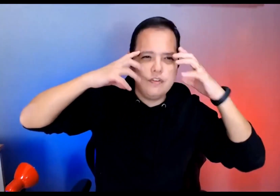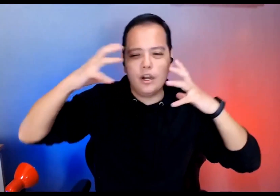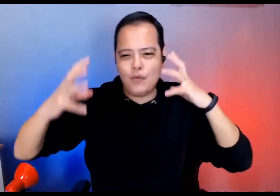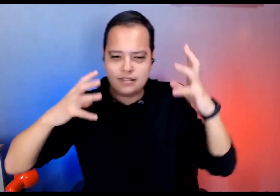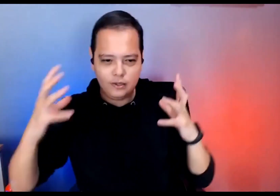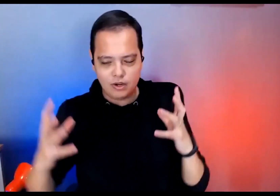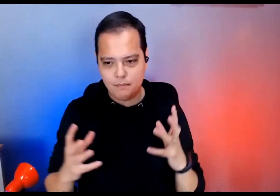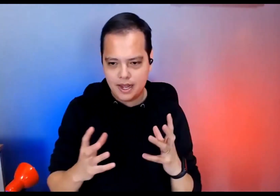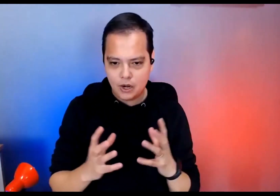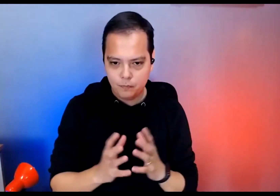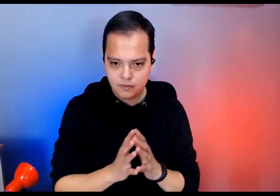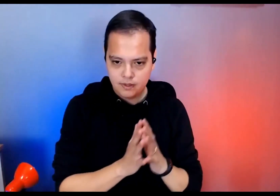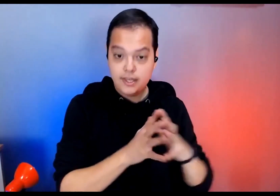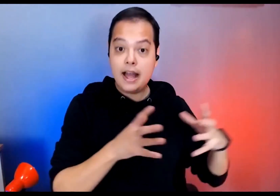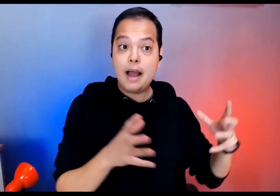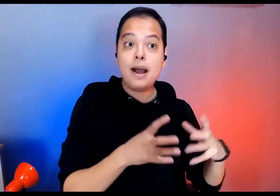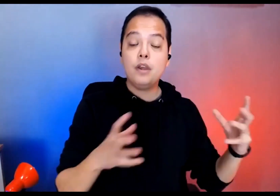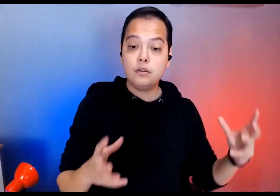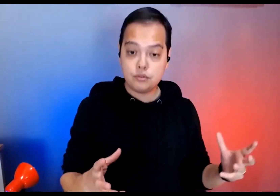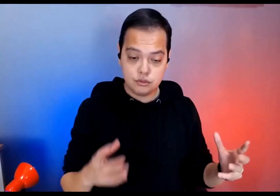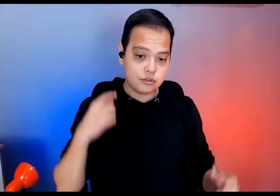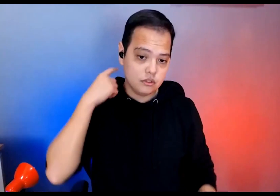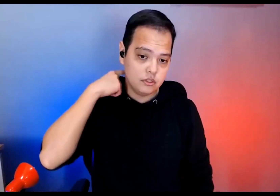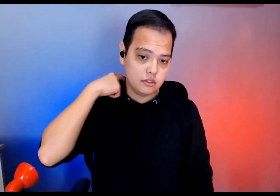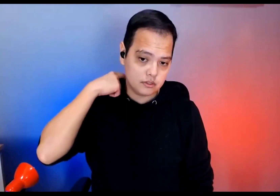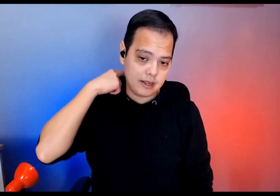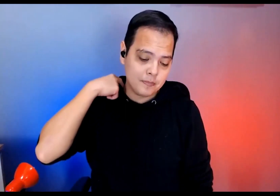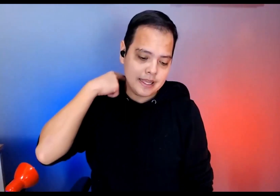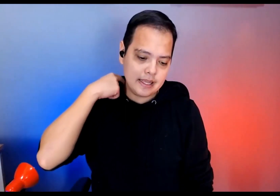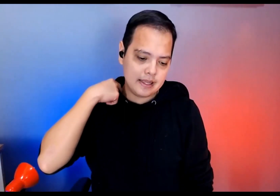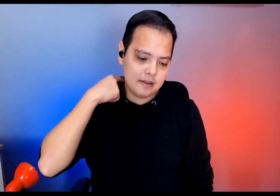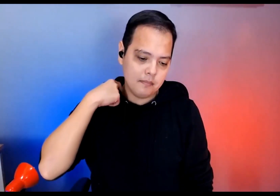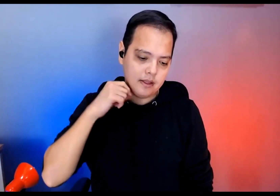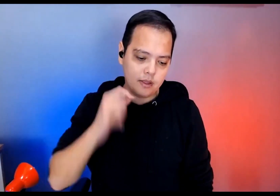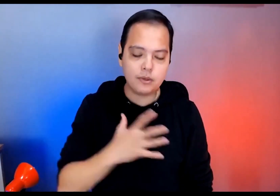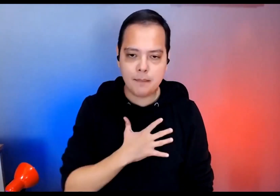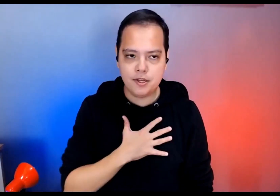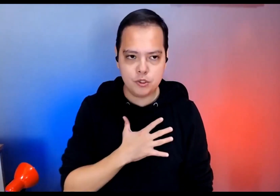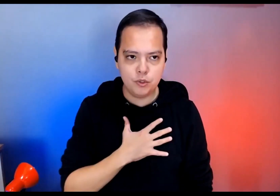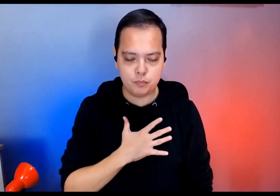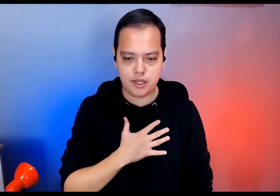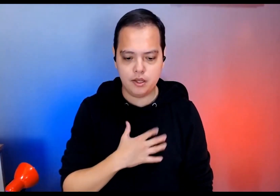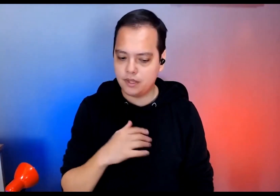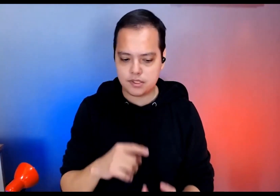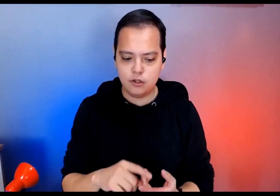faz essa leitura labial, que é a maioria dos surdos, tá? Eu tenho aprendido muito, porque eu tenho seguido muitos surdos